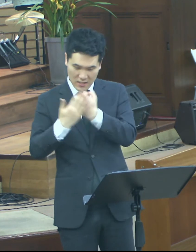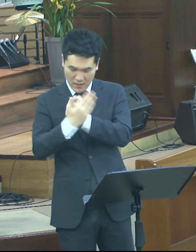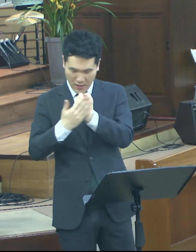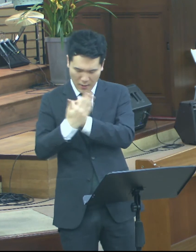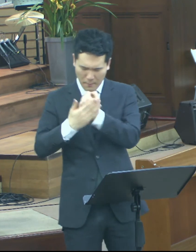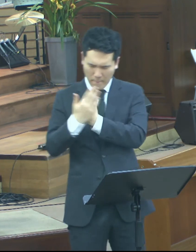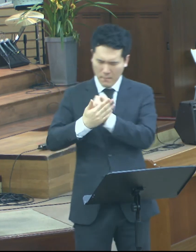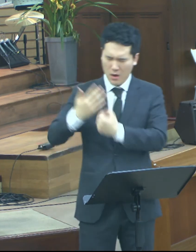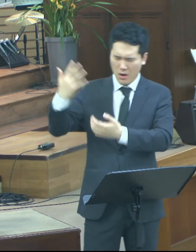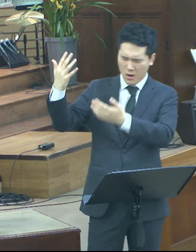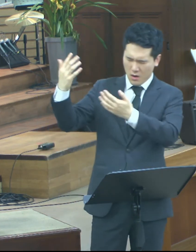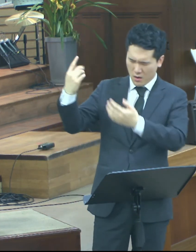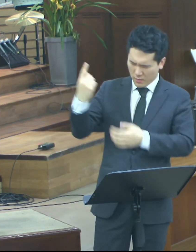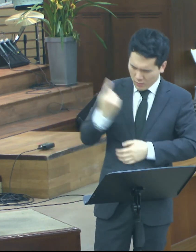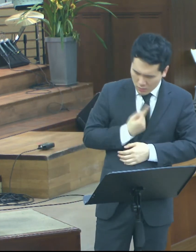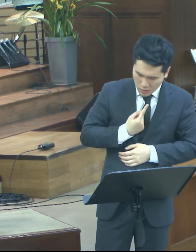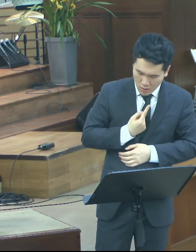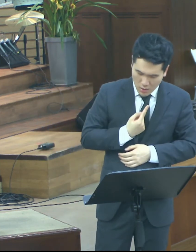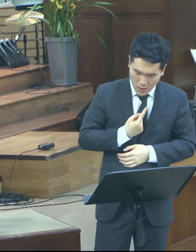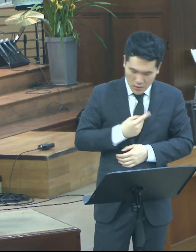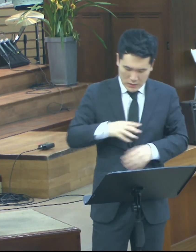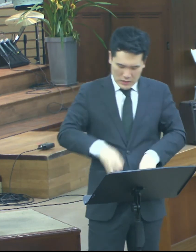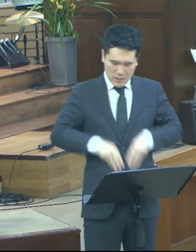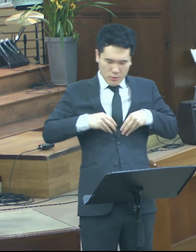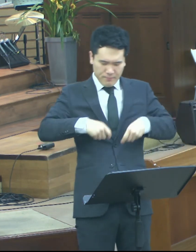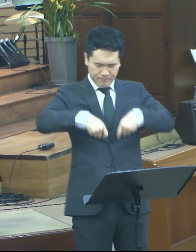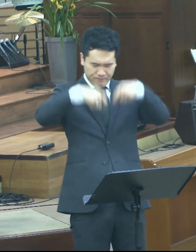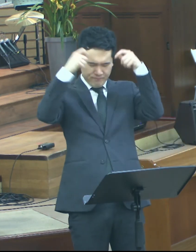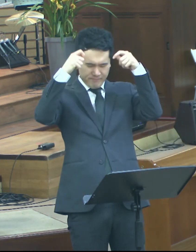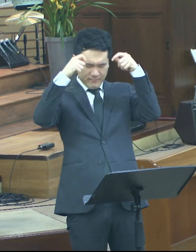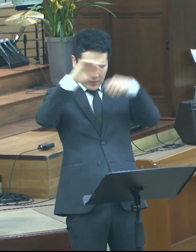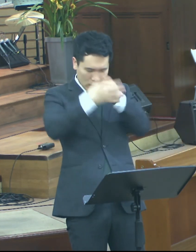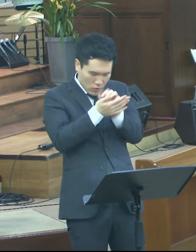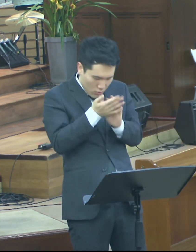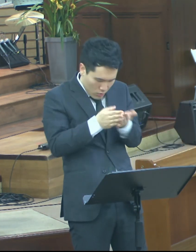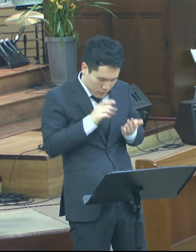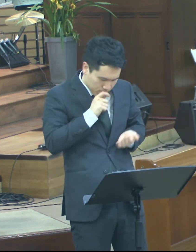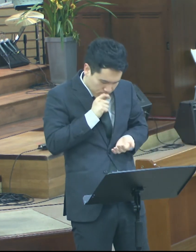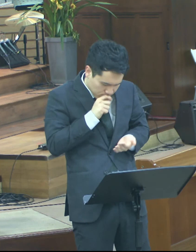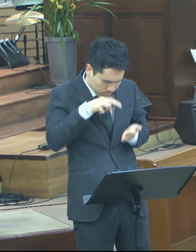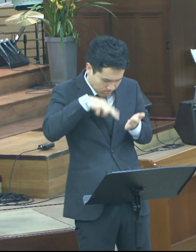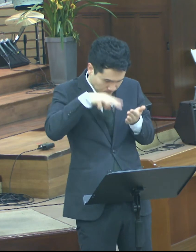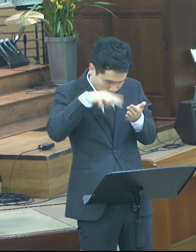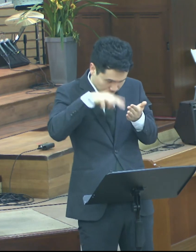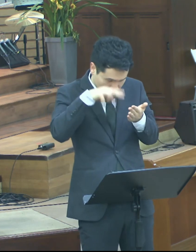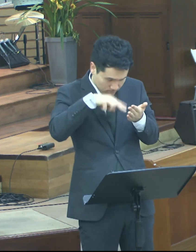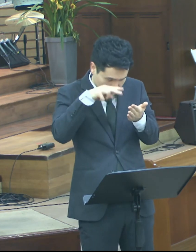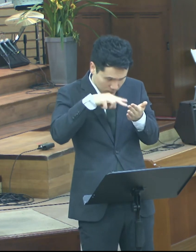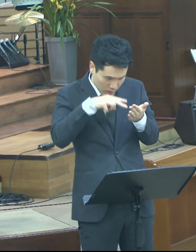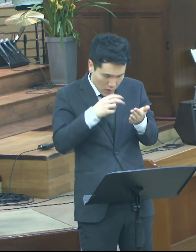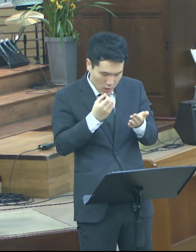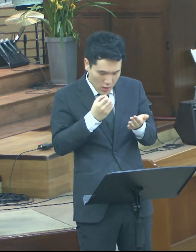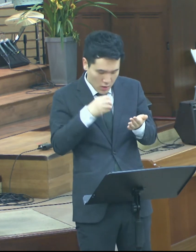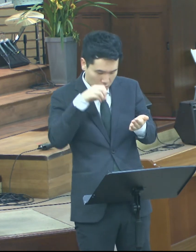읽다가 부인이 주무시는데 깰까봐 이불 속에서 막 라이트 켜고 막 하다가